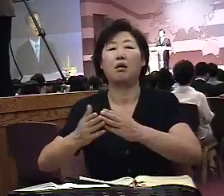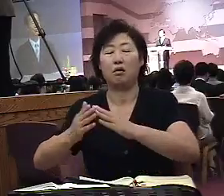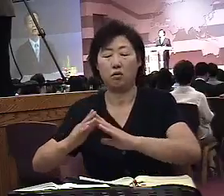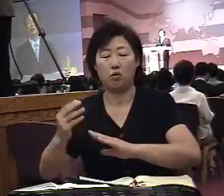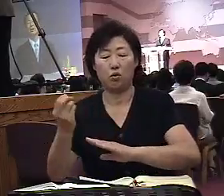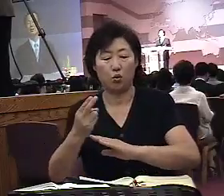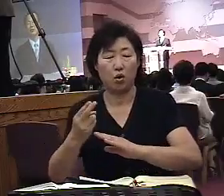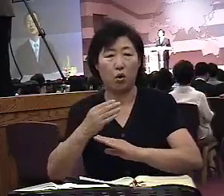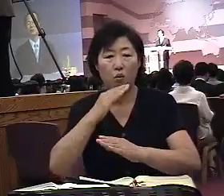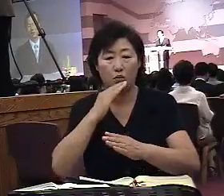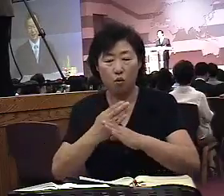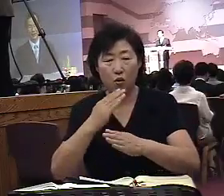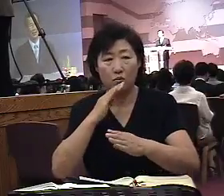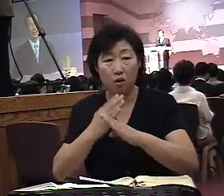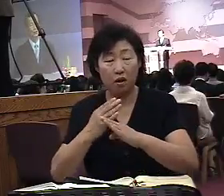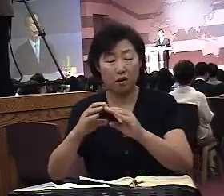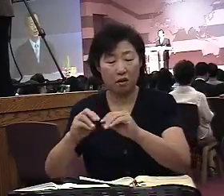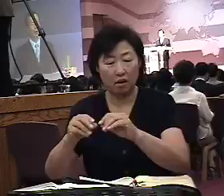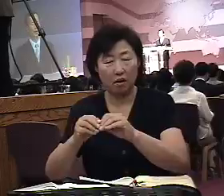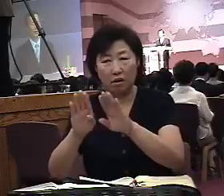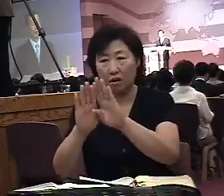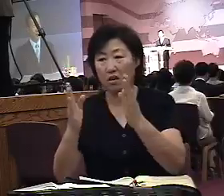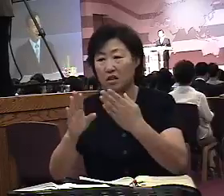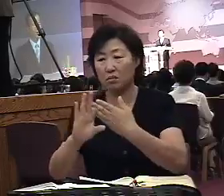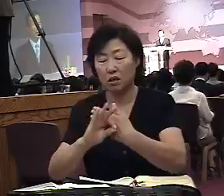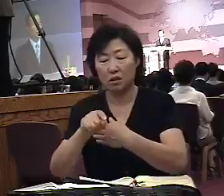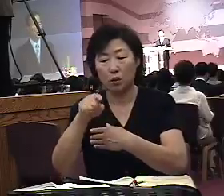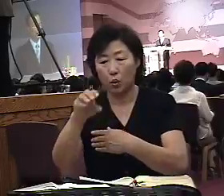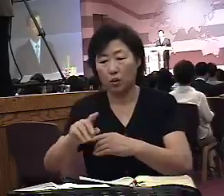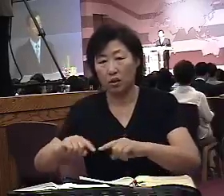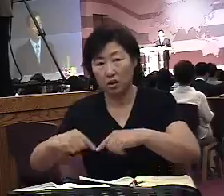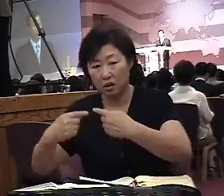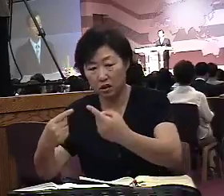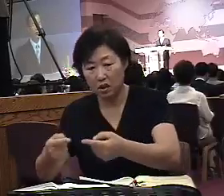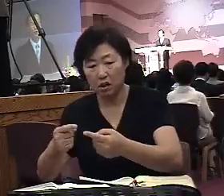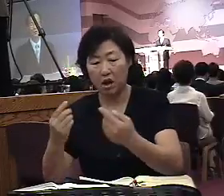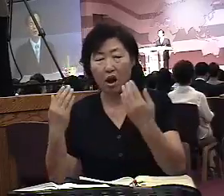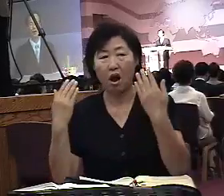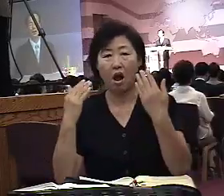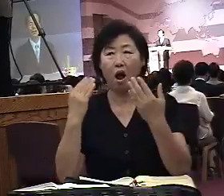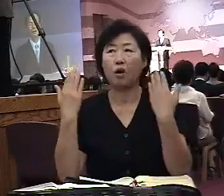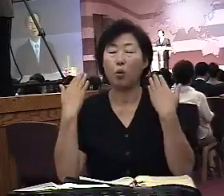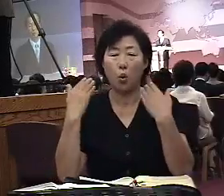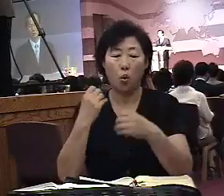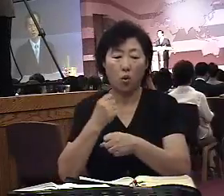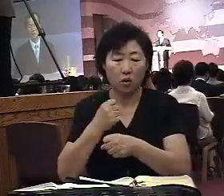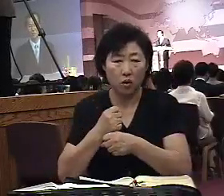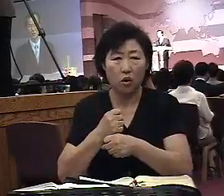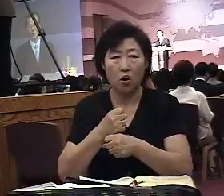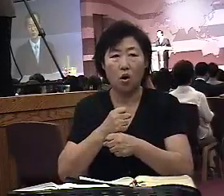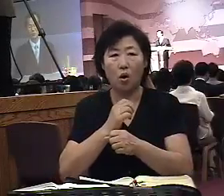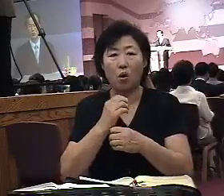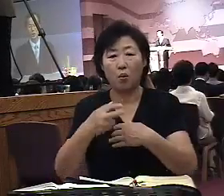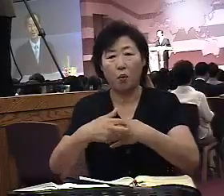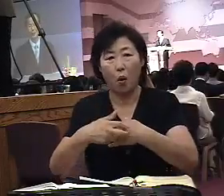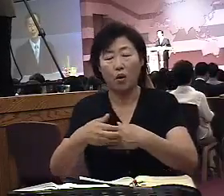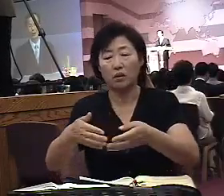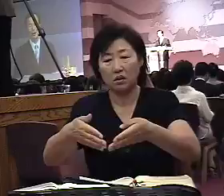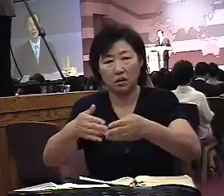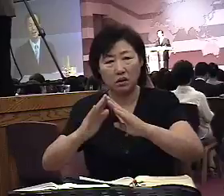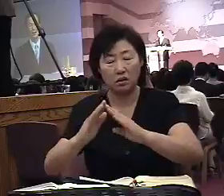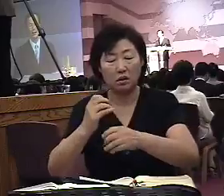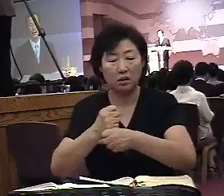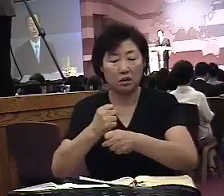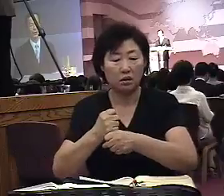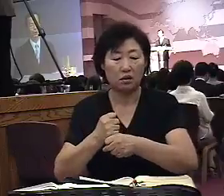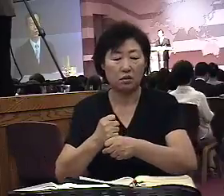하나님께서 북한 땅을 열으시면은 우리가 또한 그곳에 들어가서도 학교를 짓고 병원을 짓고 복음으로 섬기는 준비를 하기